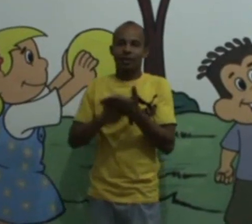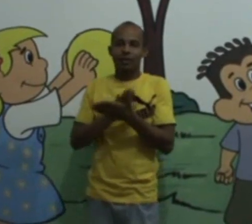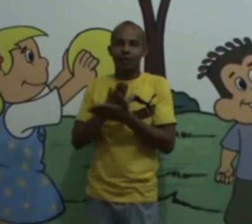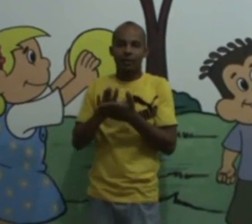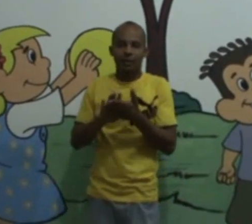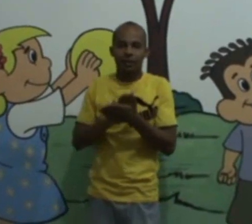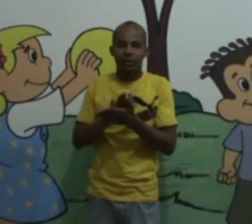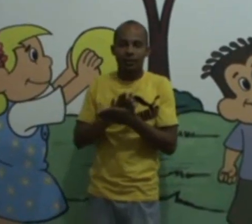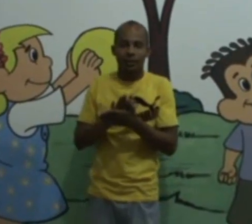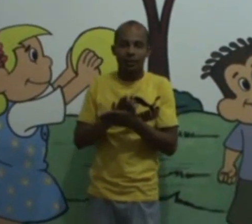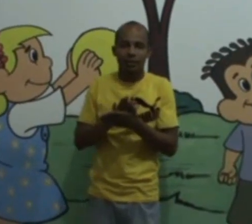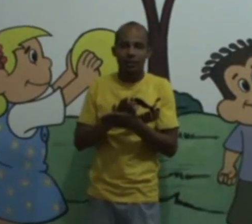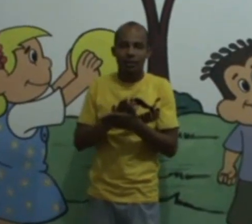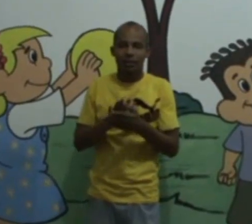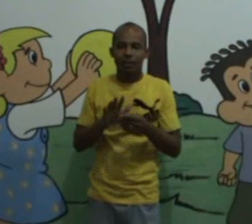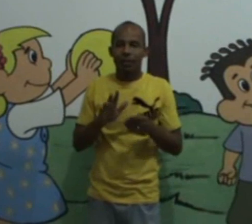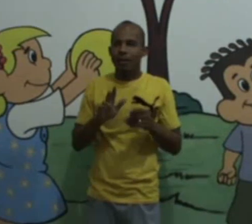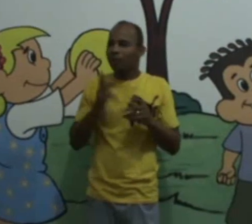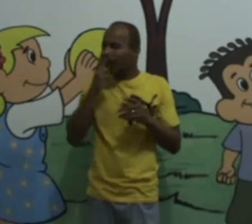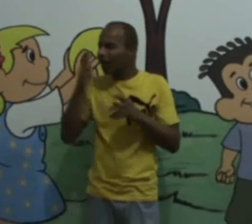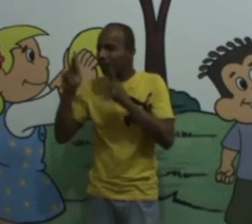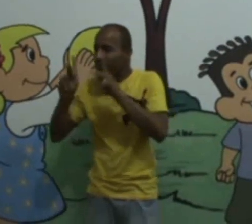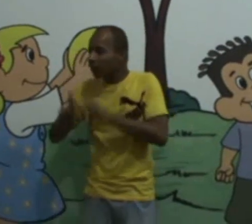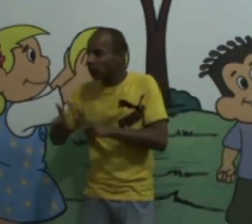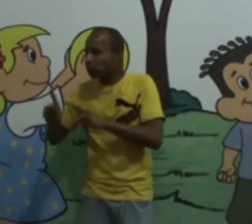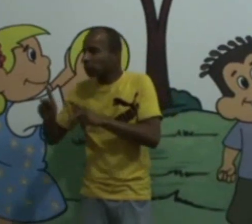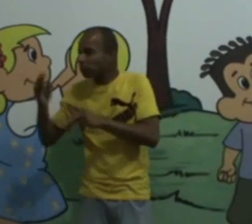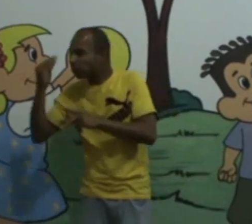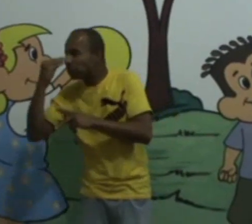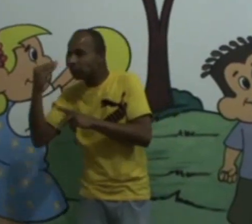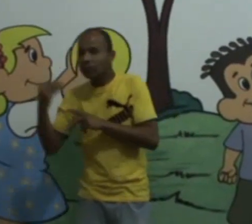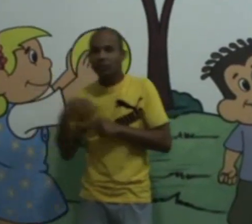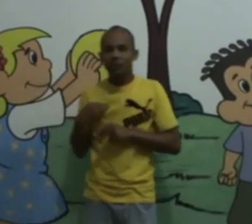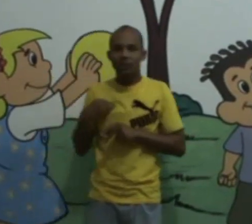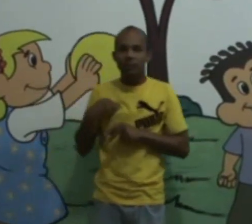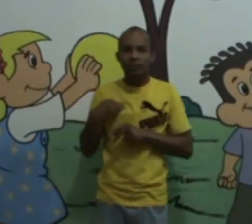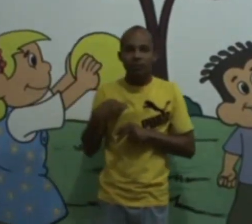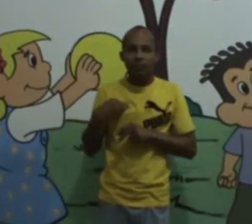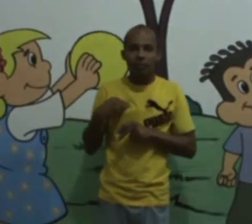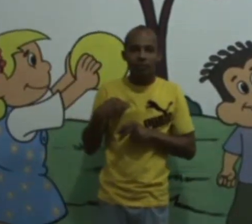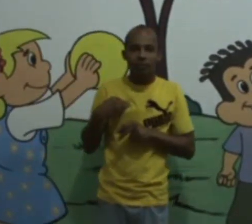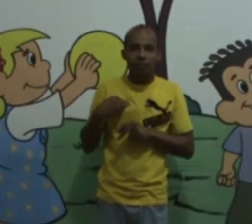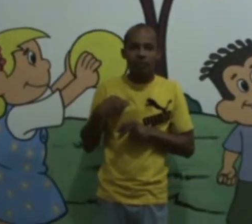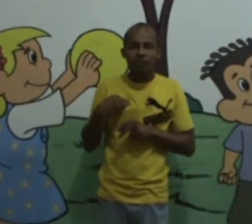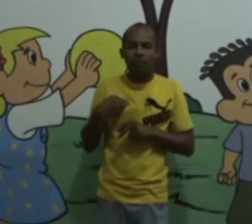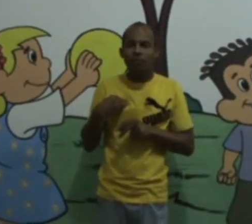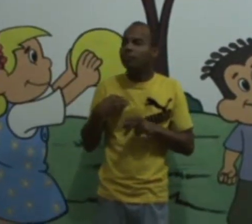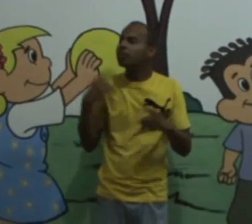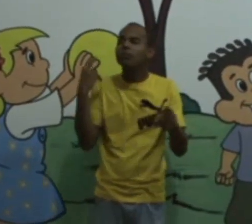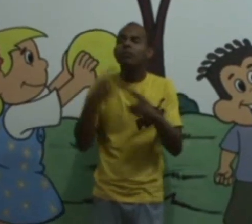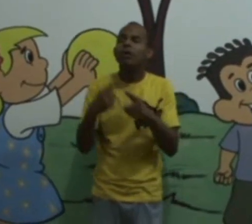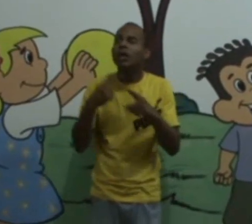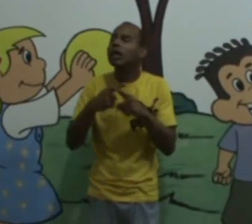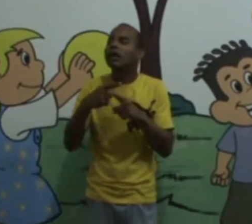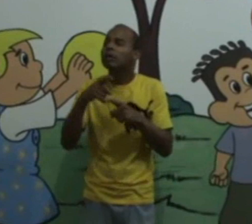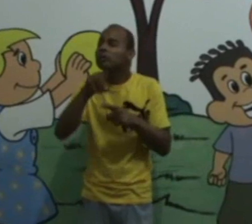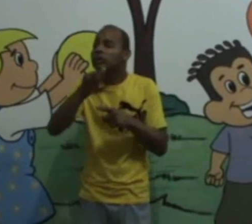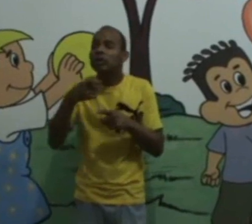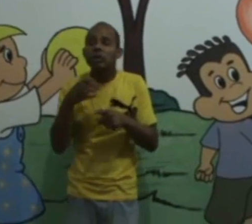Vai ver que eu estava falando tão baixo que ela nem me escutou. As pessoas